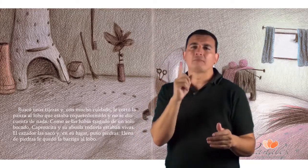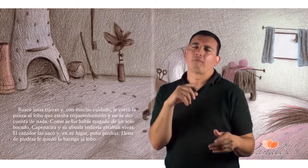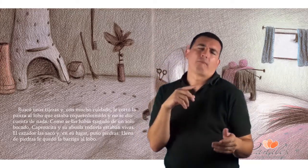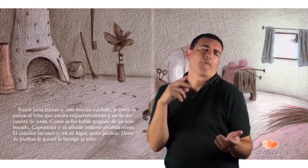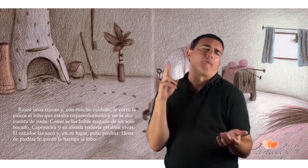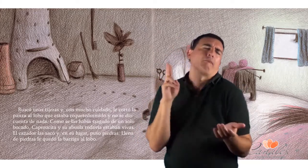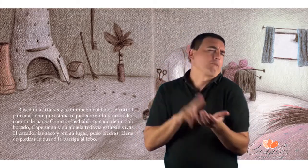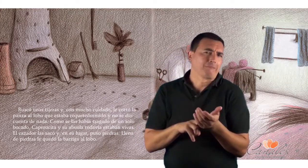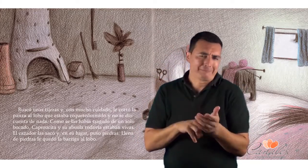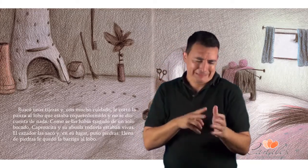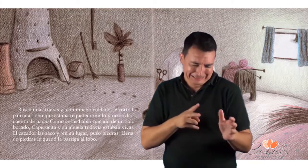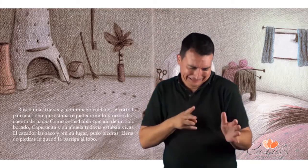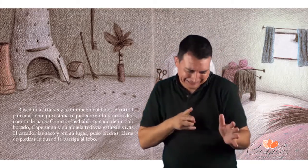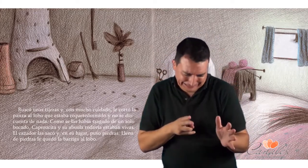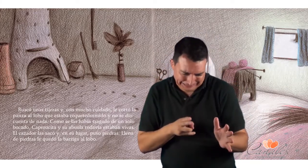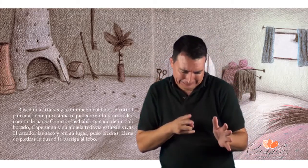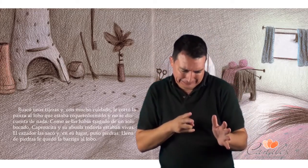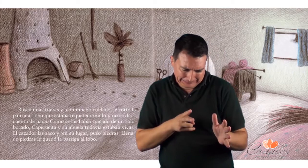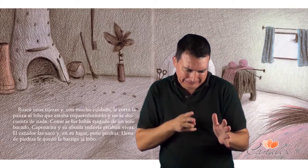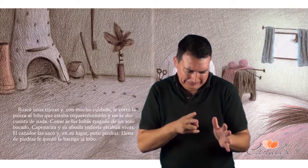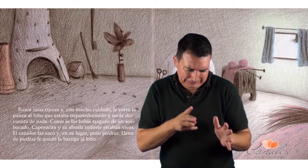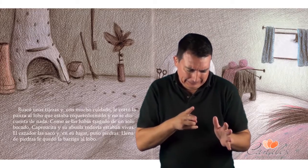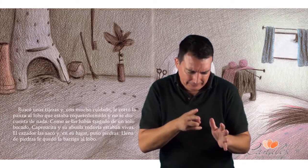Y no se dio cuenta de nada.